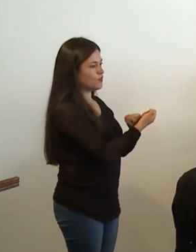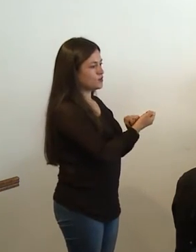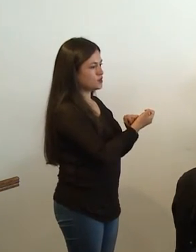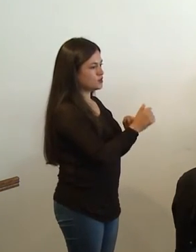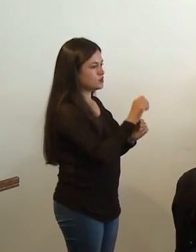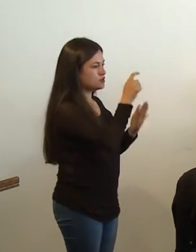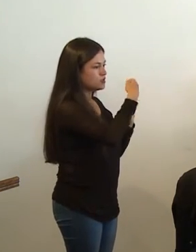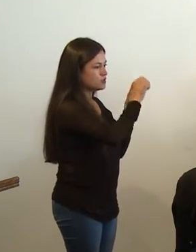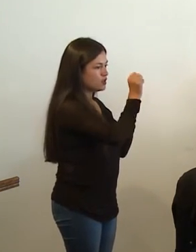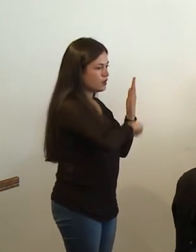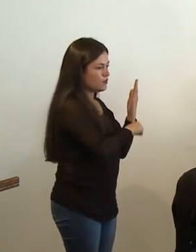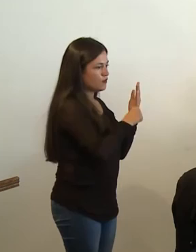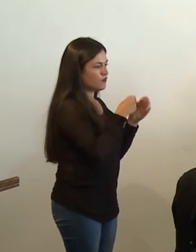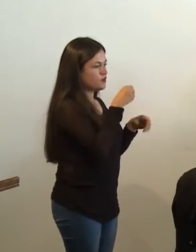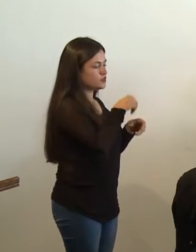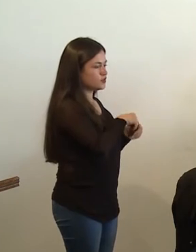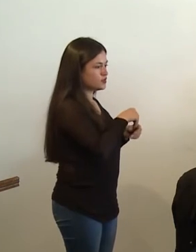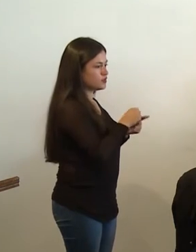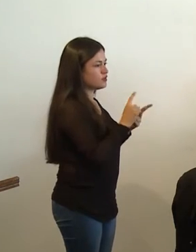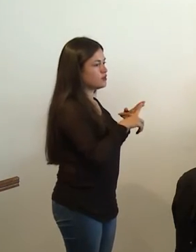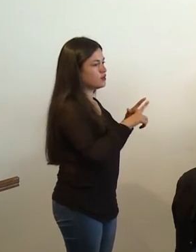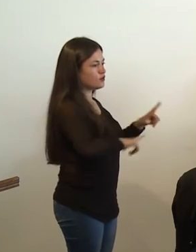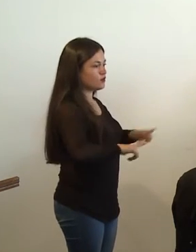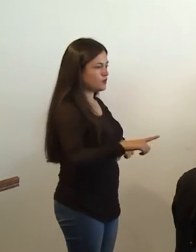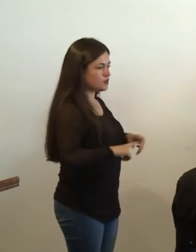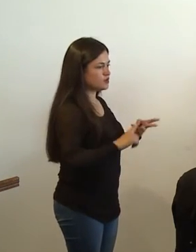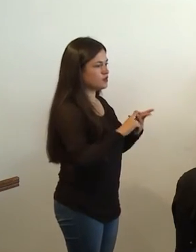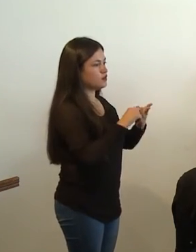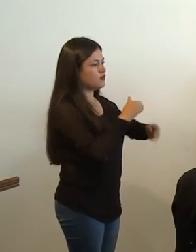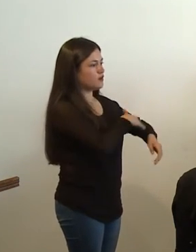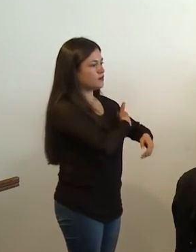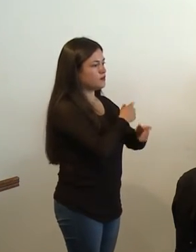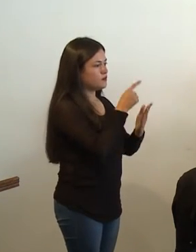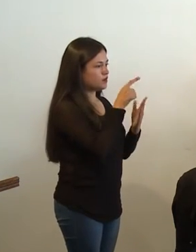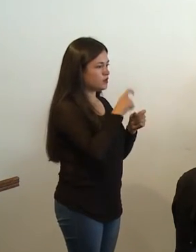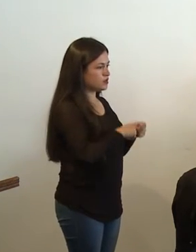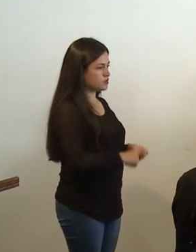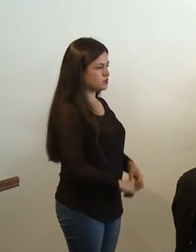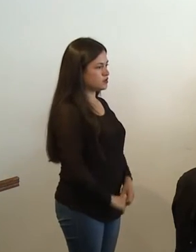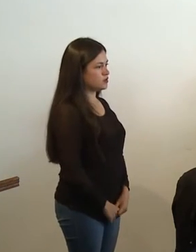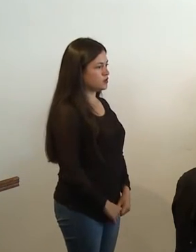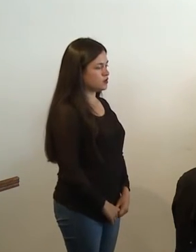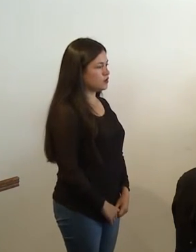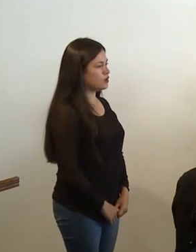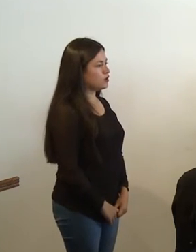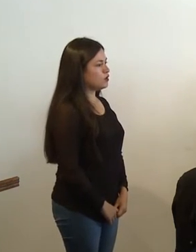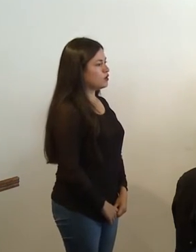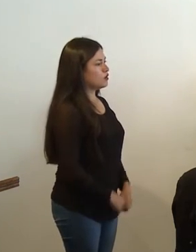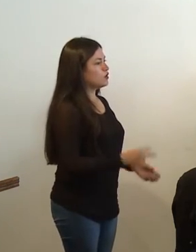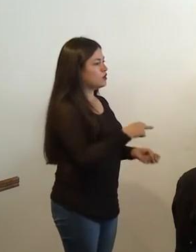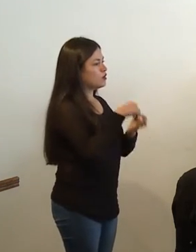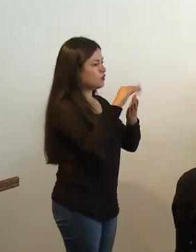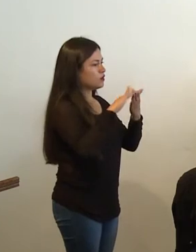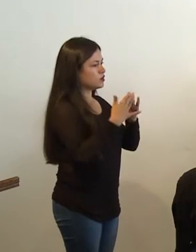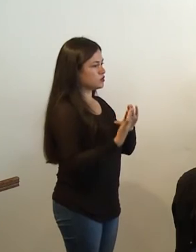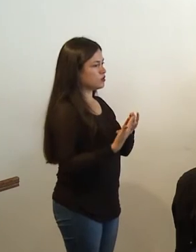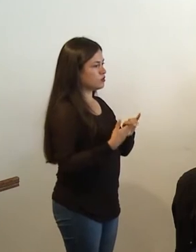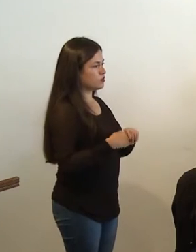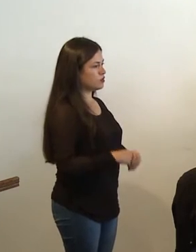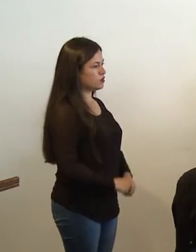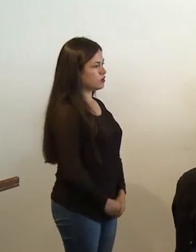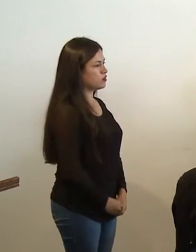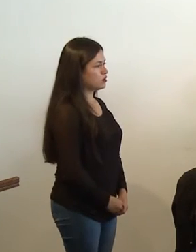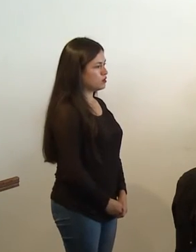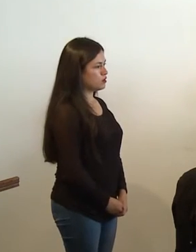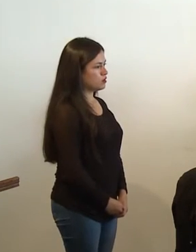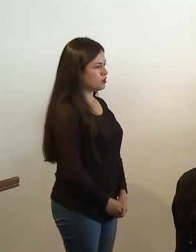aprobación interna, presentación al ministerio y tal. Entonces ya queda la educación comunitaria como programa,